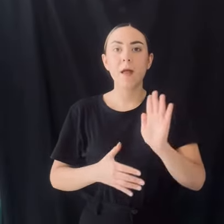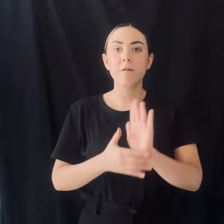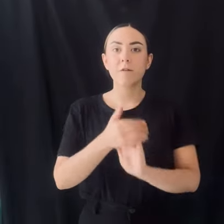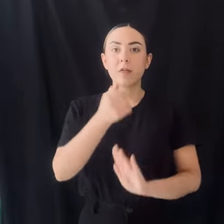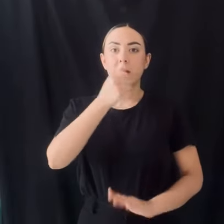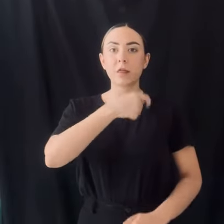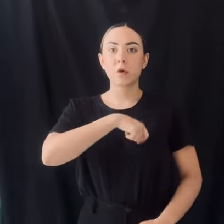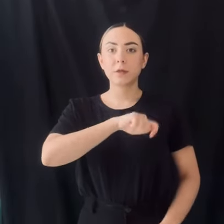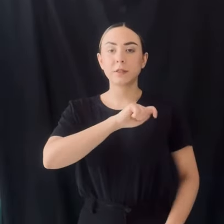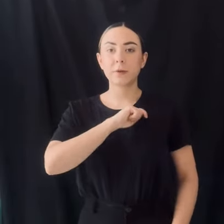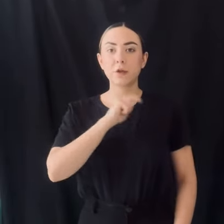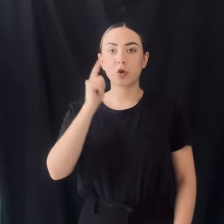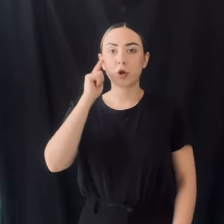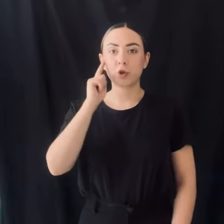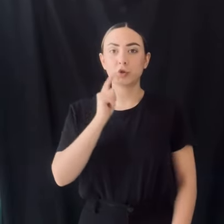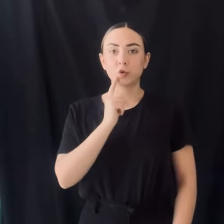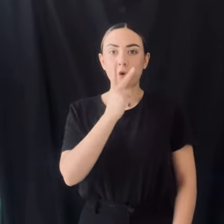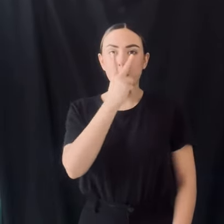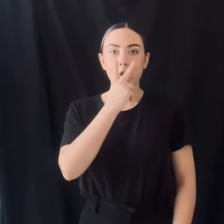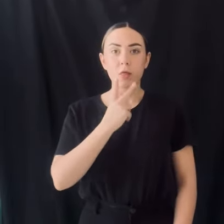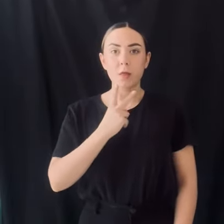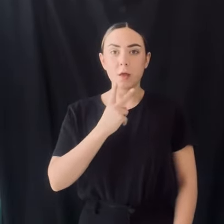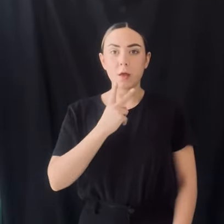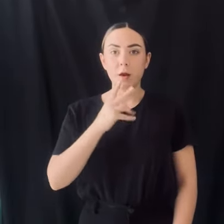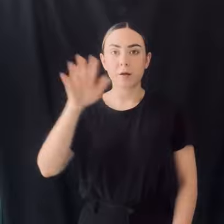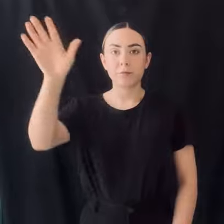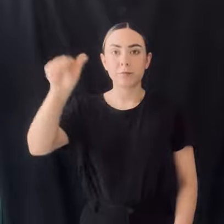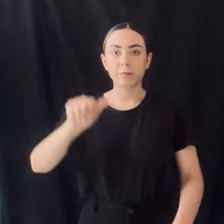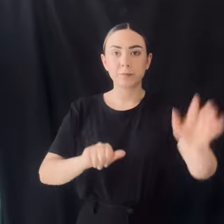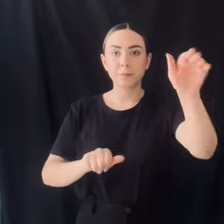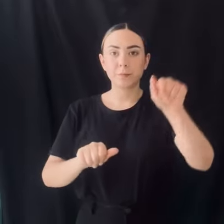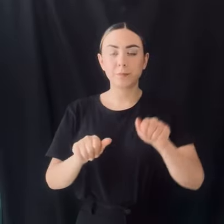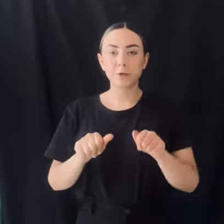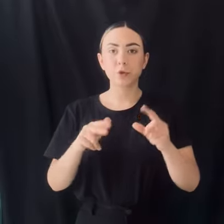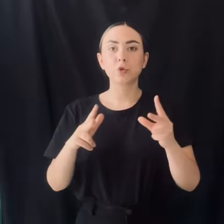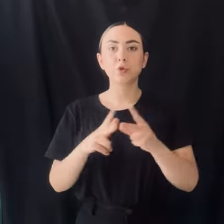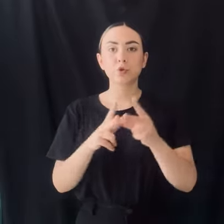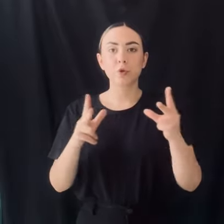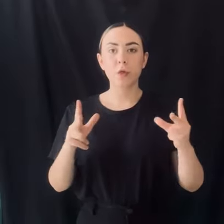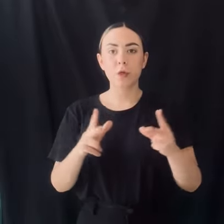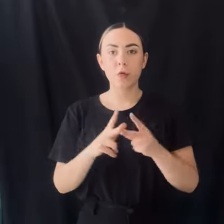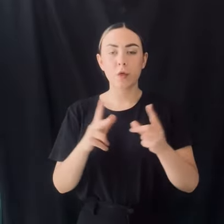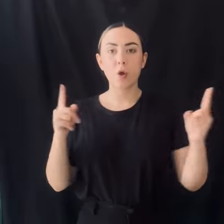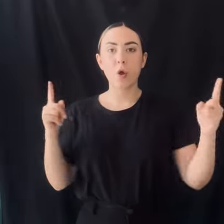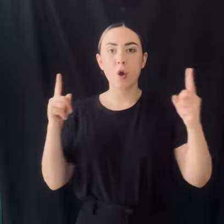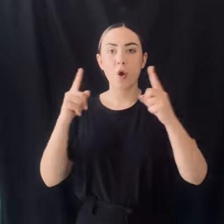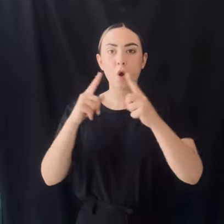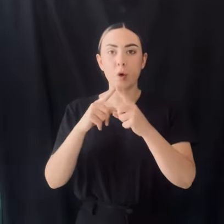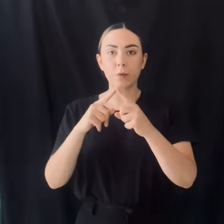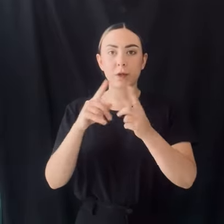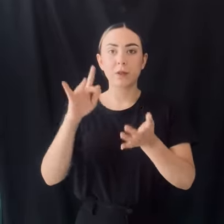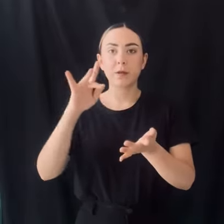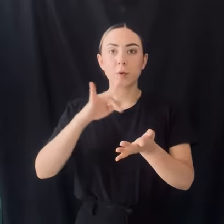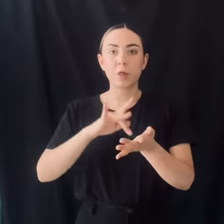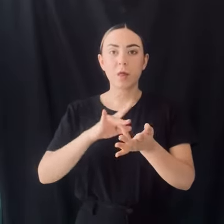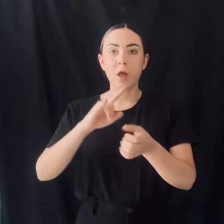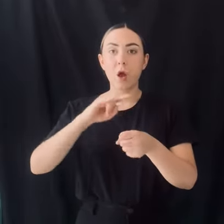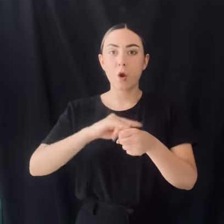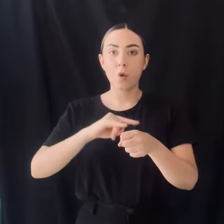Desde la Federación Española de Sordoceguera hacemos un llamamiento a la ciudadanía para que nos acompañe el